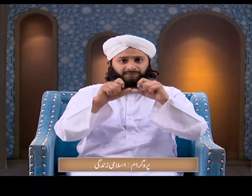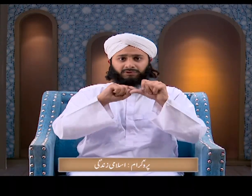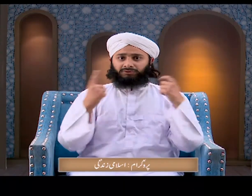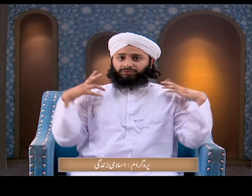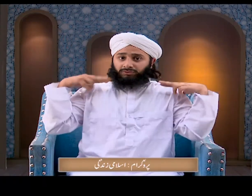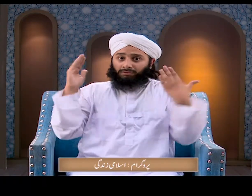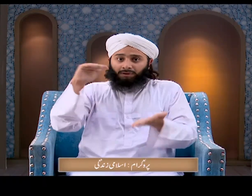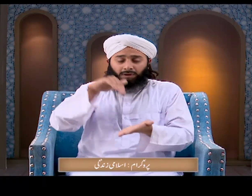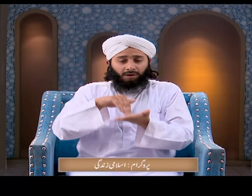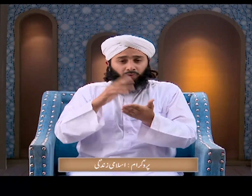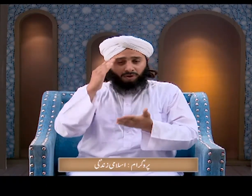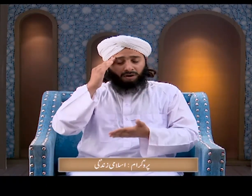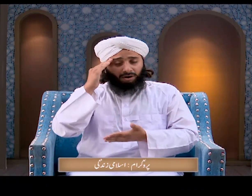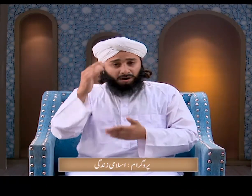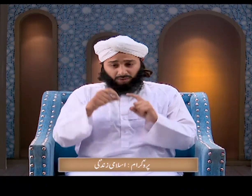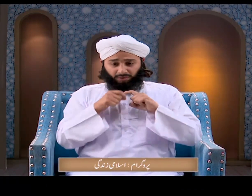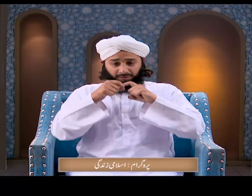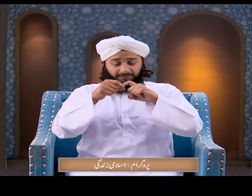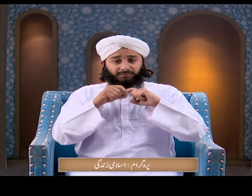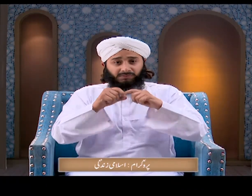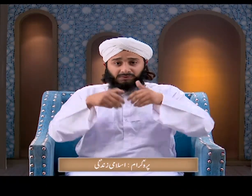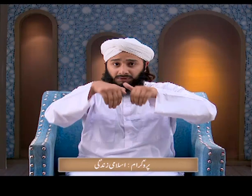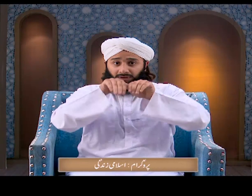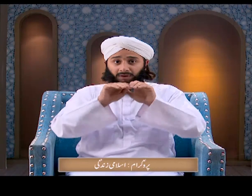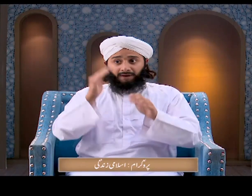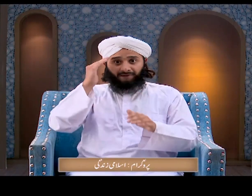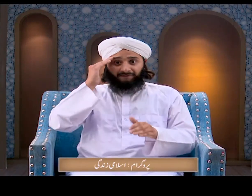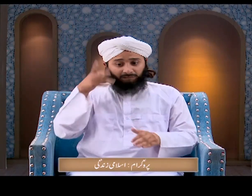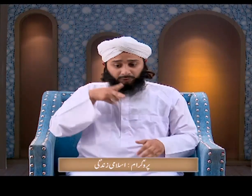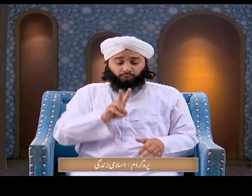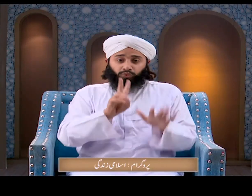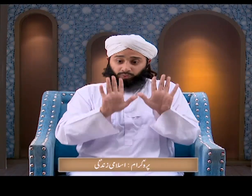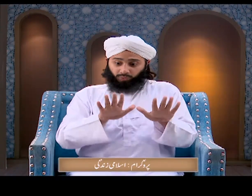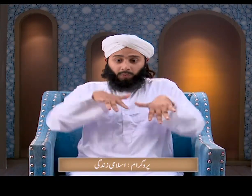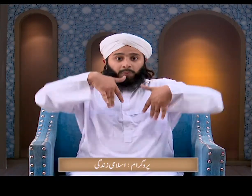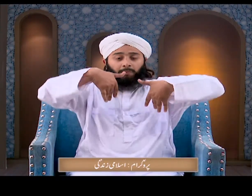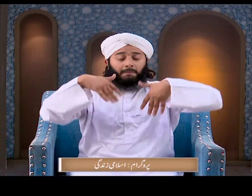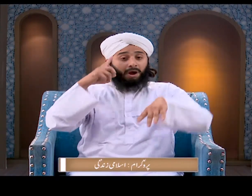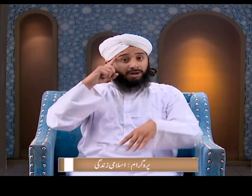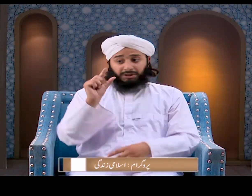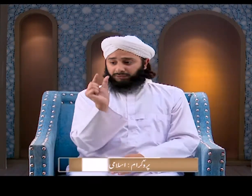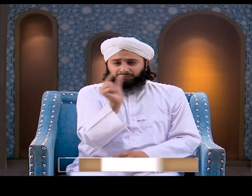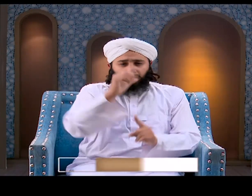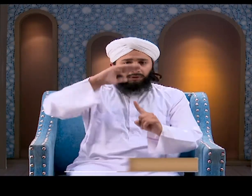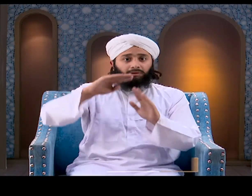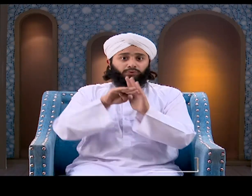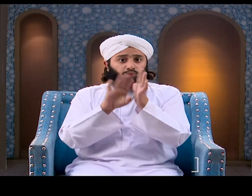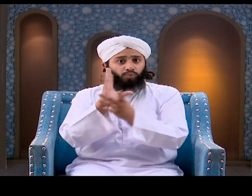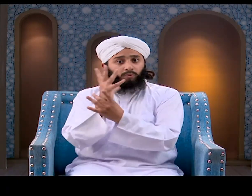والے فرشتے بھی آئیں گے، ہم سے قبر میں سوالات بھی ہوں گے۔ پھر حشر میں بھی اٹھایا جائے گا، جہاں ہم سے ایک ایک نعمت کے متعلق سوال